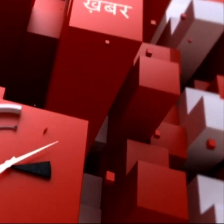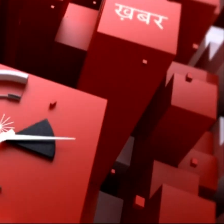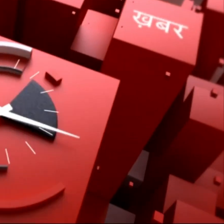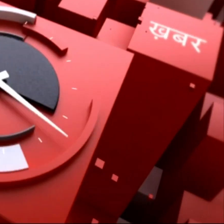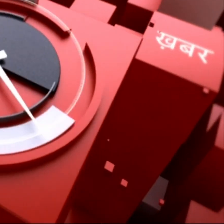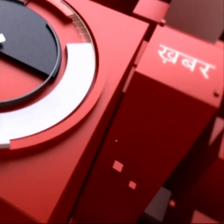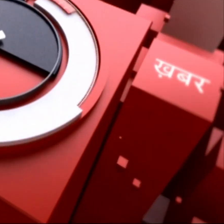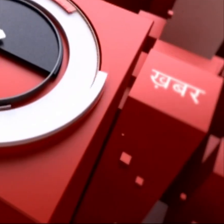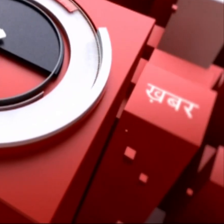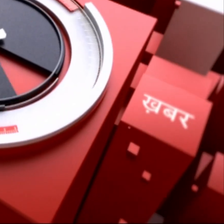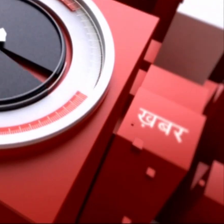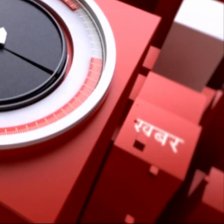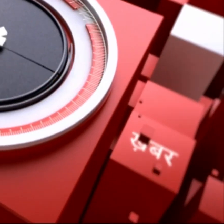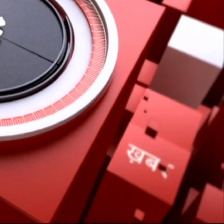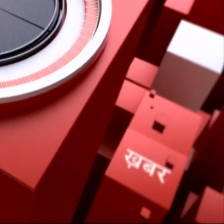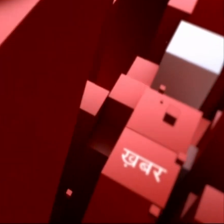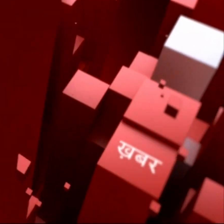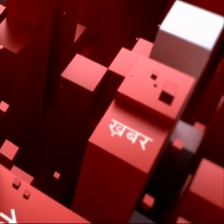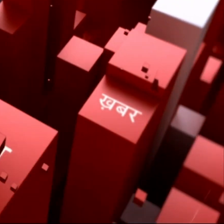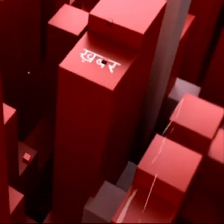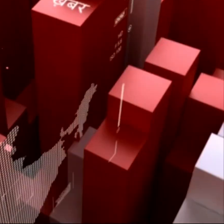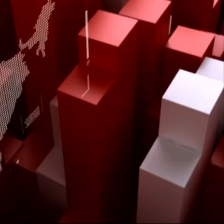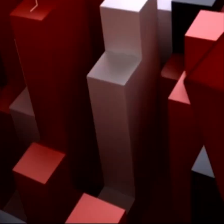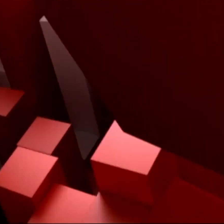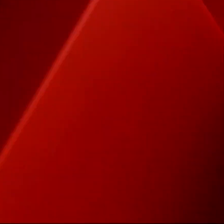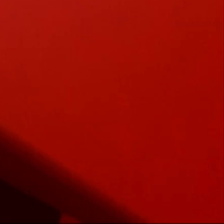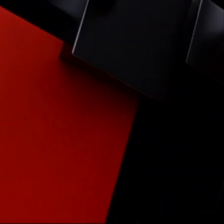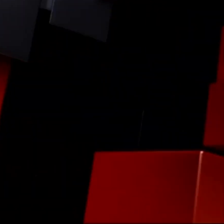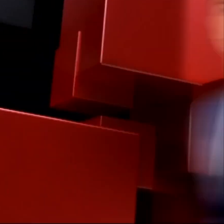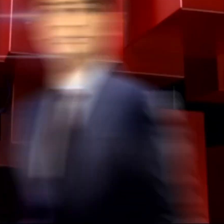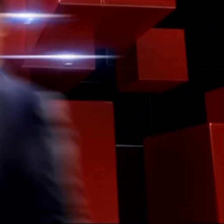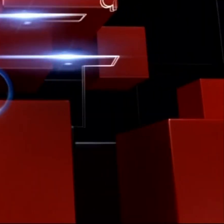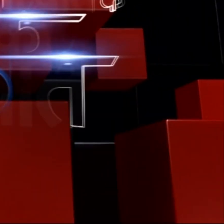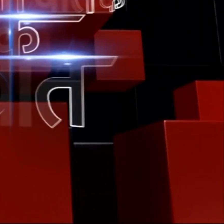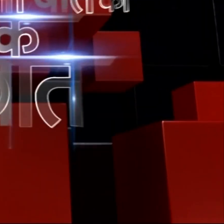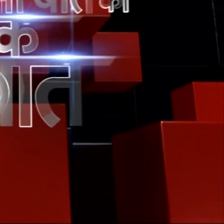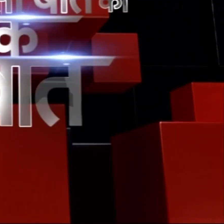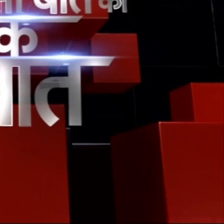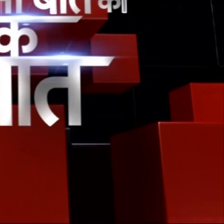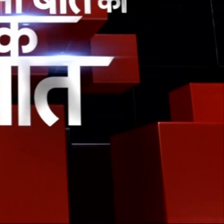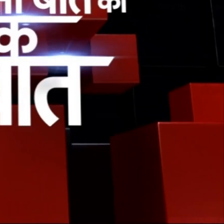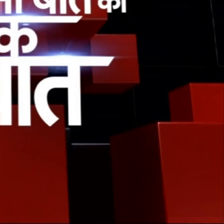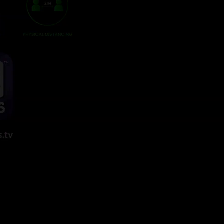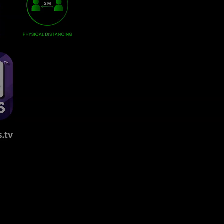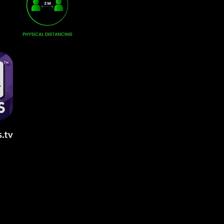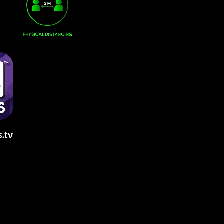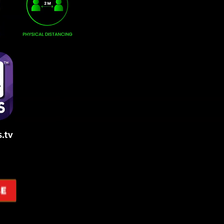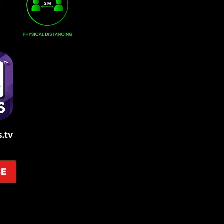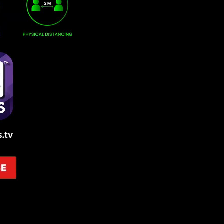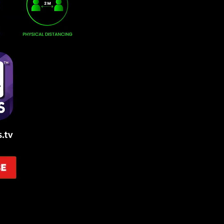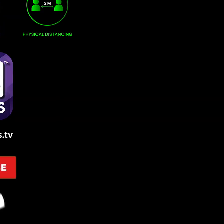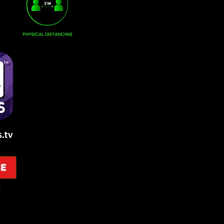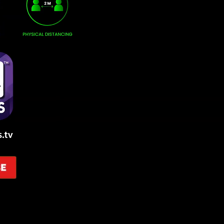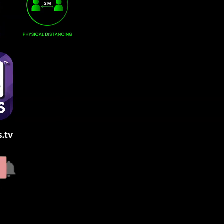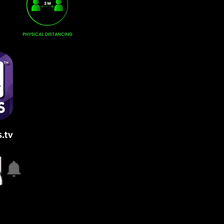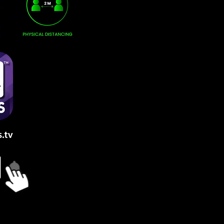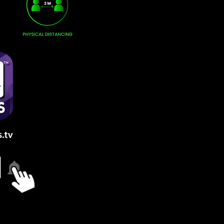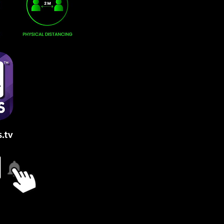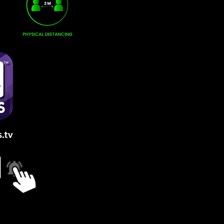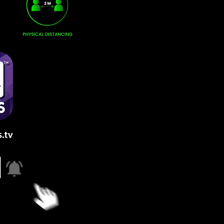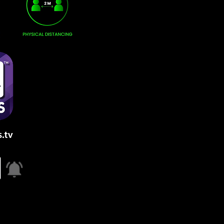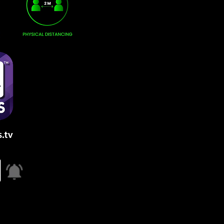जारी करते समय नियमों का उल्लंघन हुआ। यही नहीं, रिपोर्ट में योजना के तहत किए गए काम की क्वालिटी पर भी सवाल उठाए गए और मांग की गई